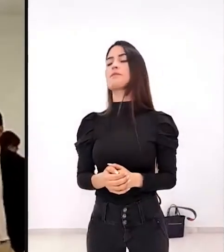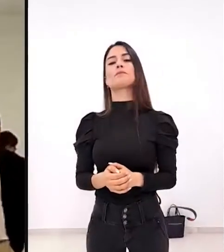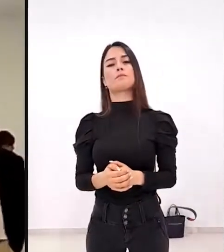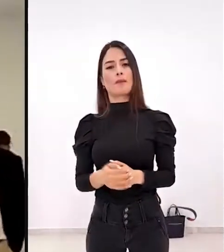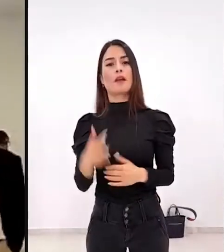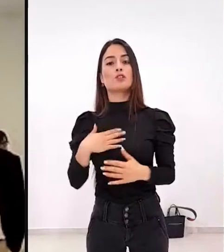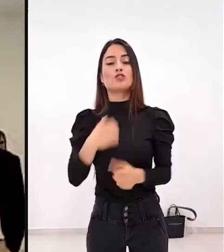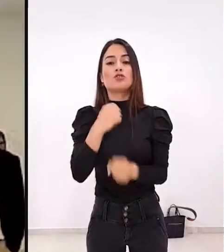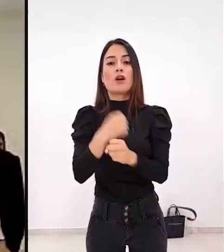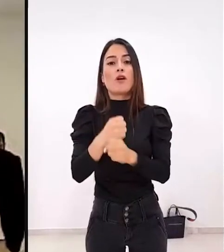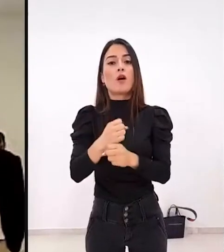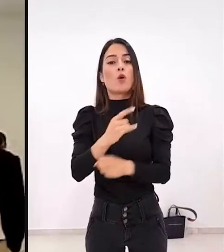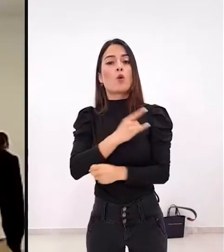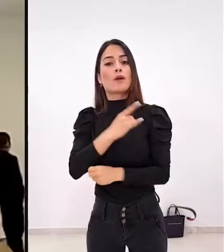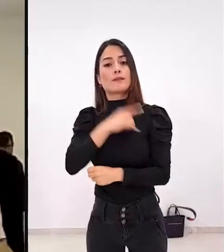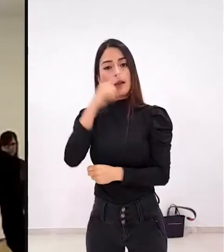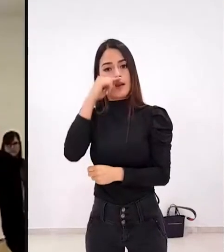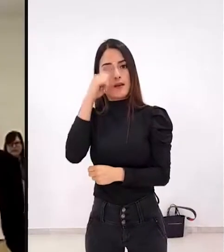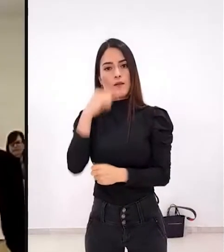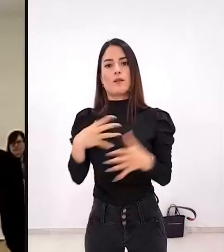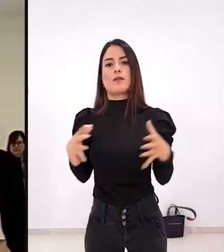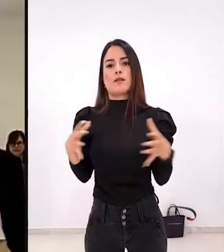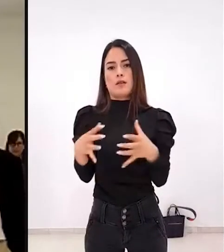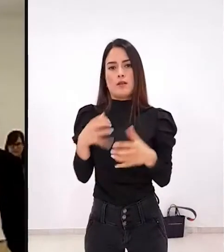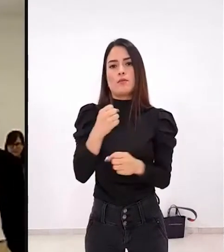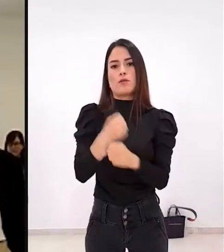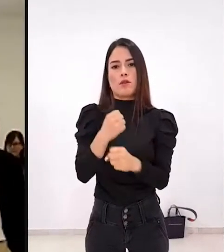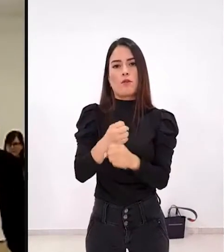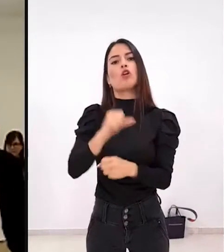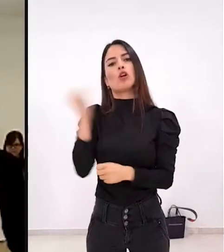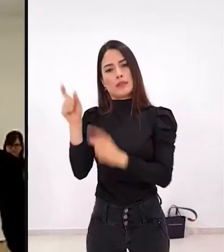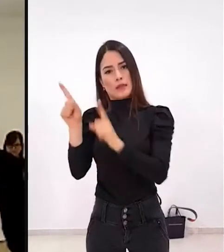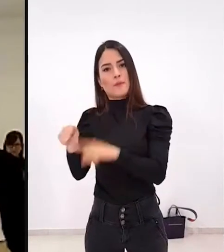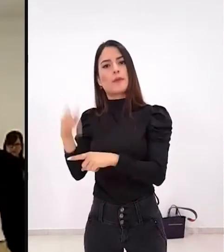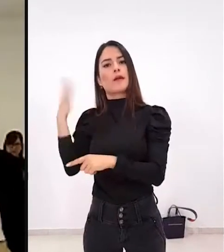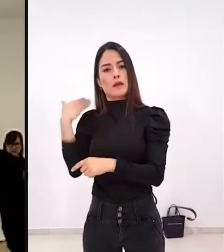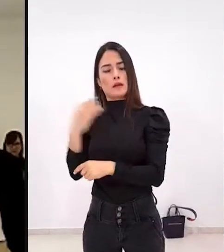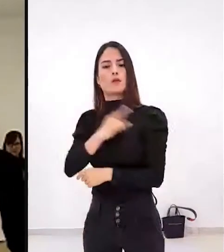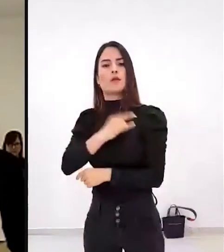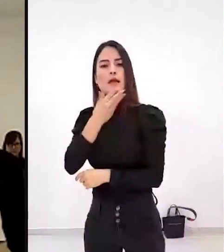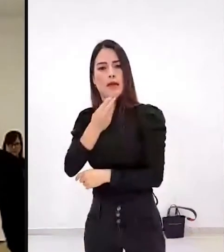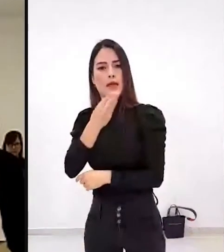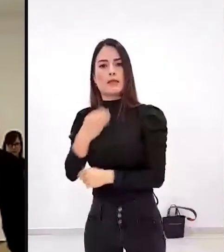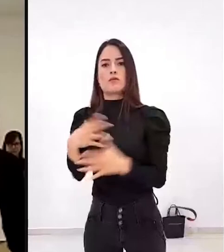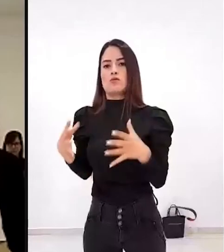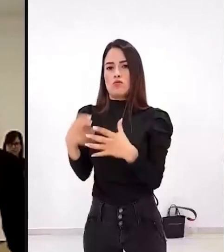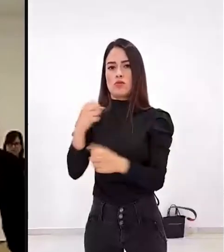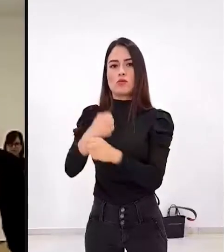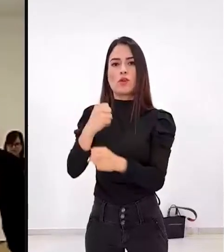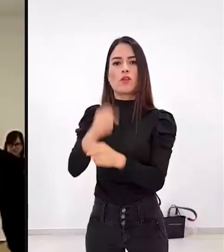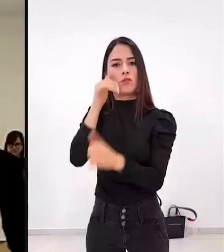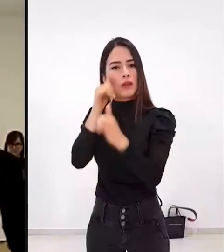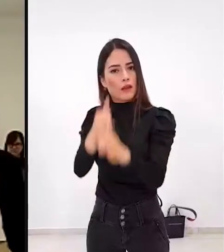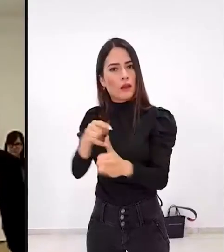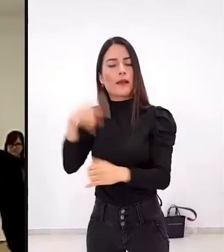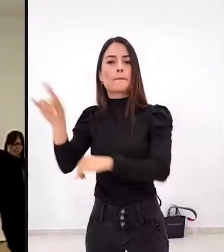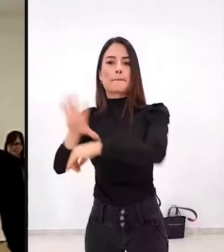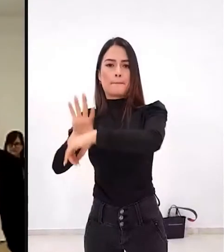parte del equipo de trabajo de dos días de shiva